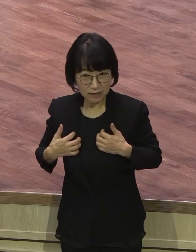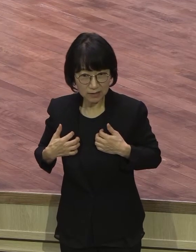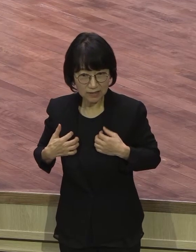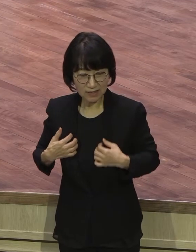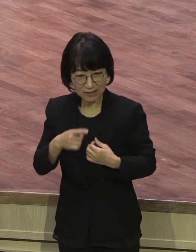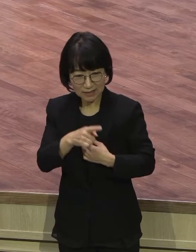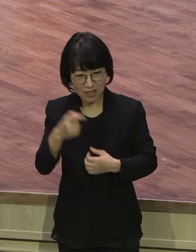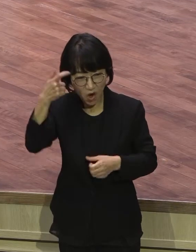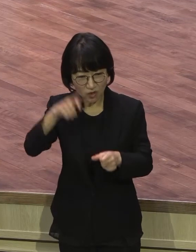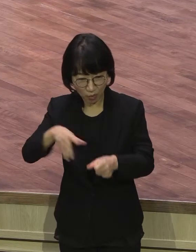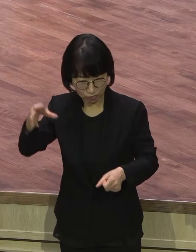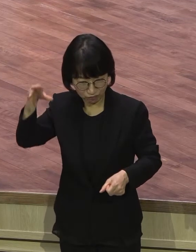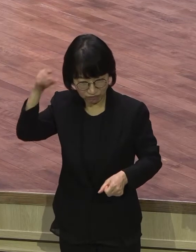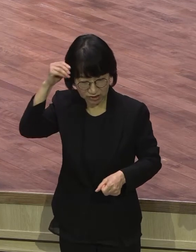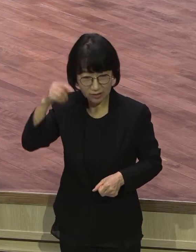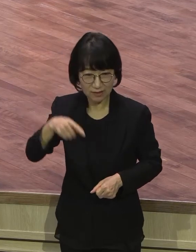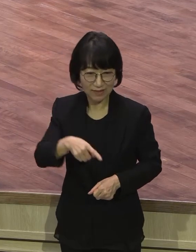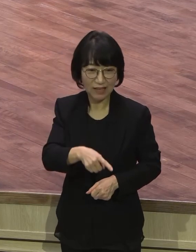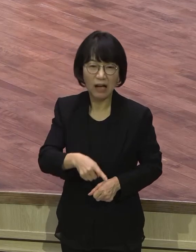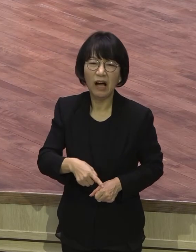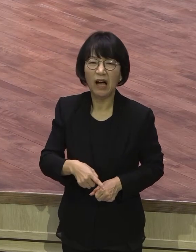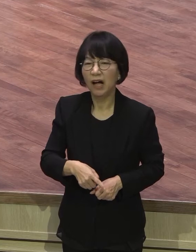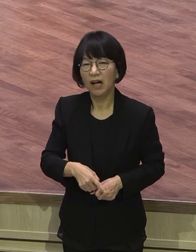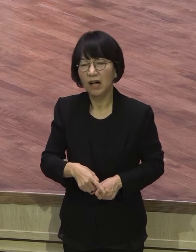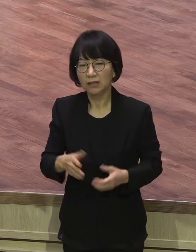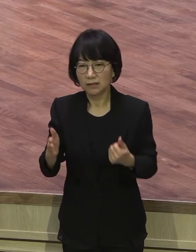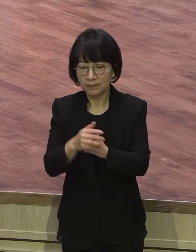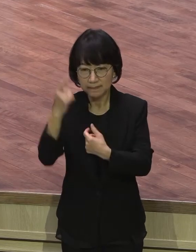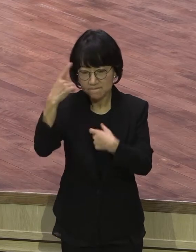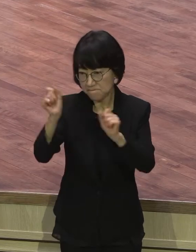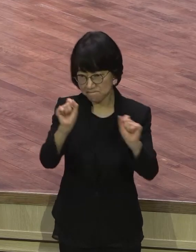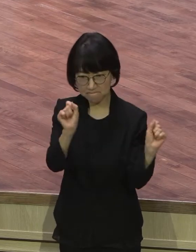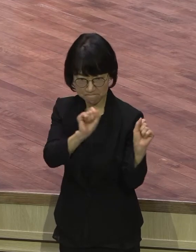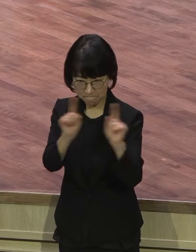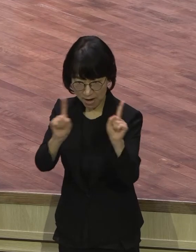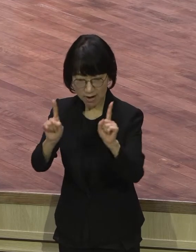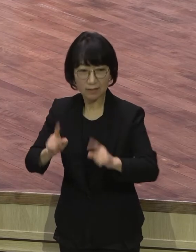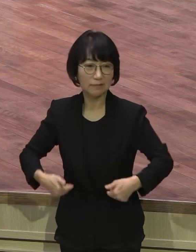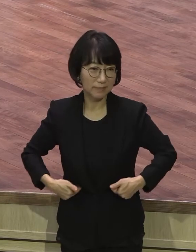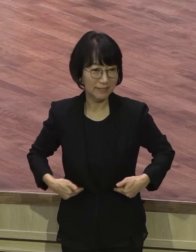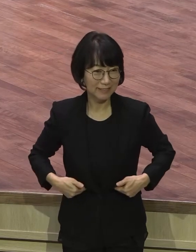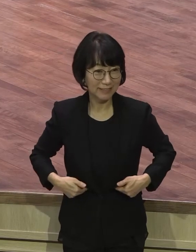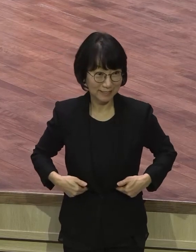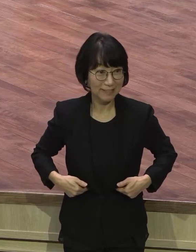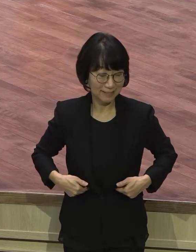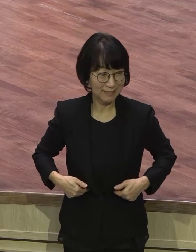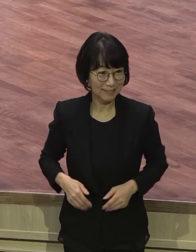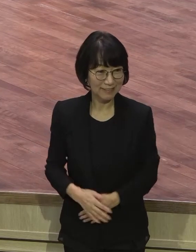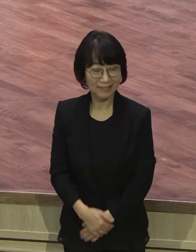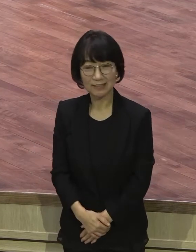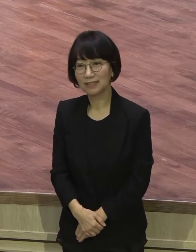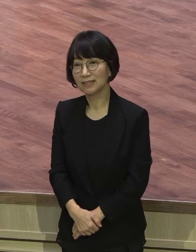저 인간을 통해서 나를 지금 시험하구나 공격하구나 정신 바짝 차리자.